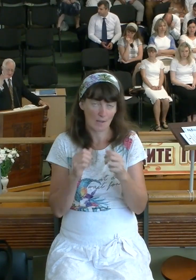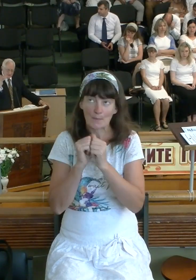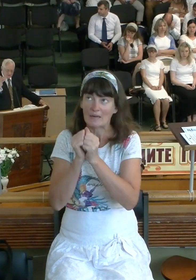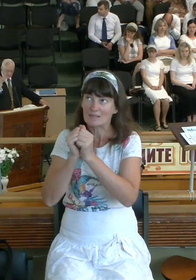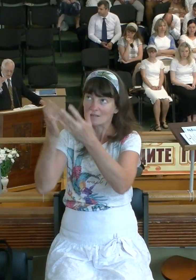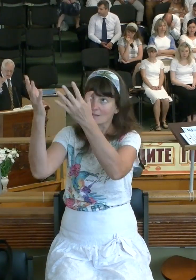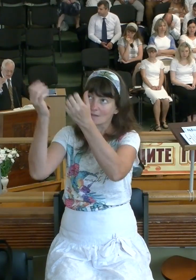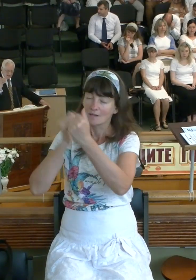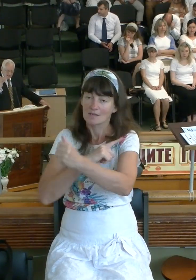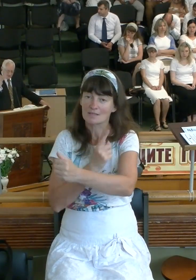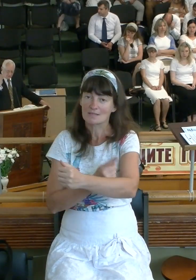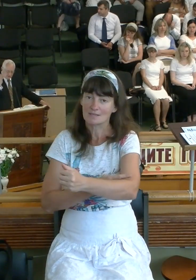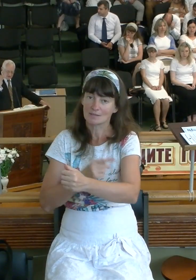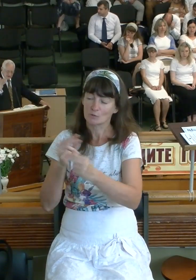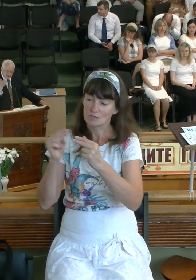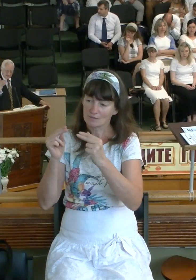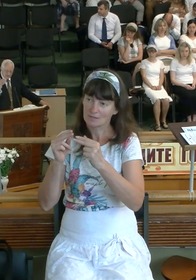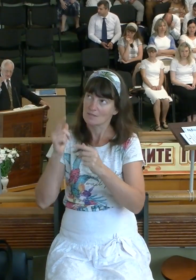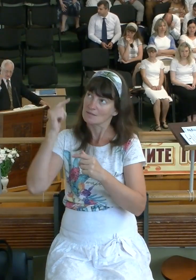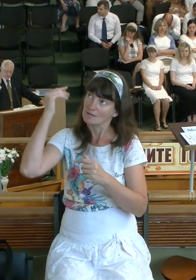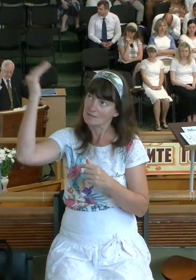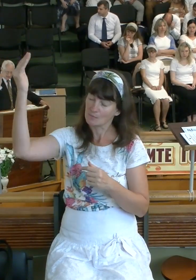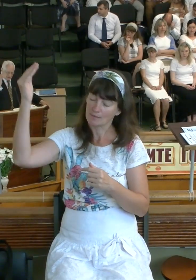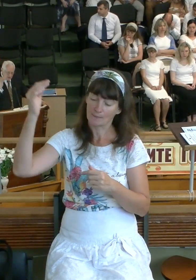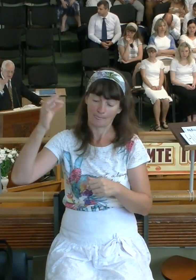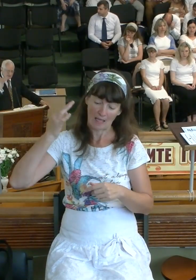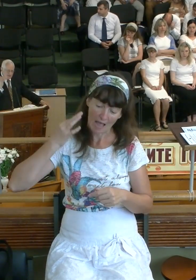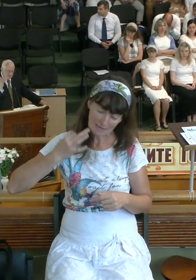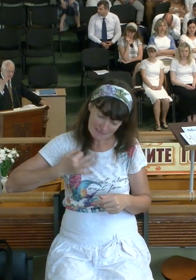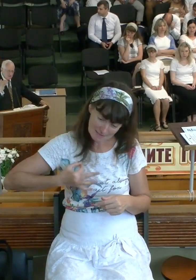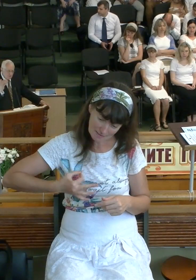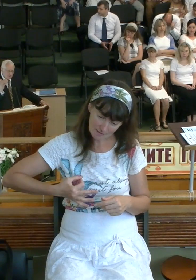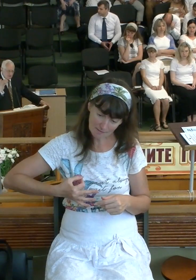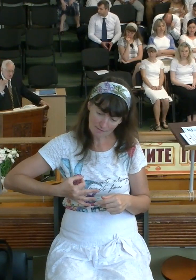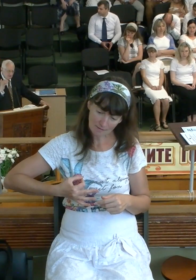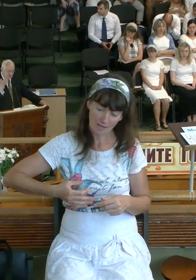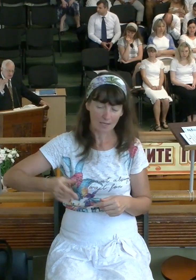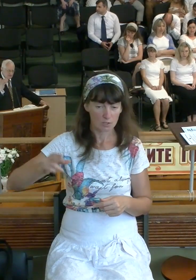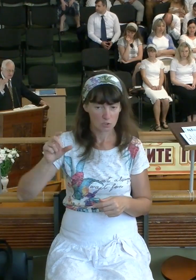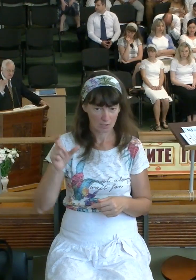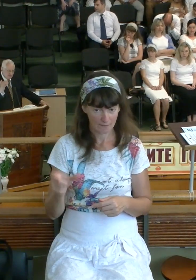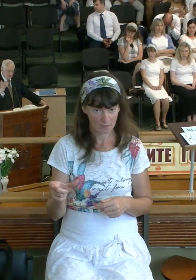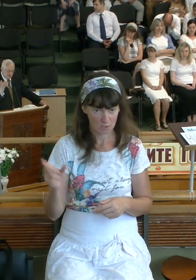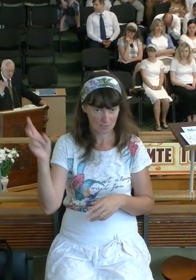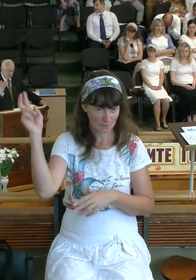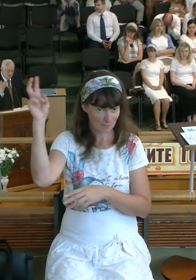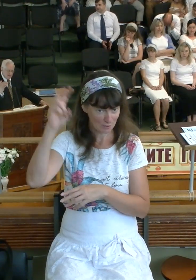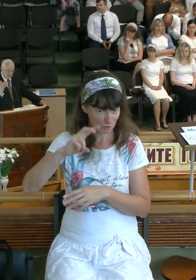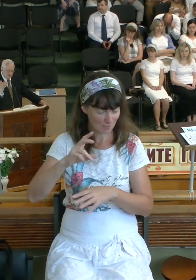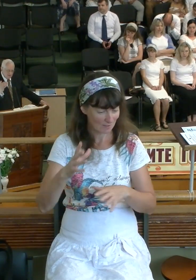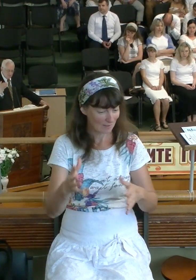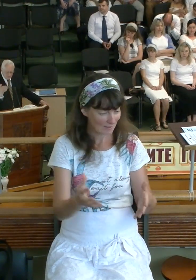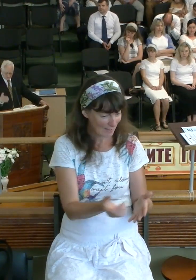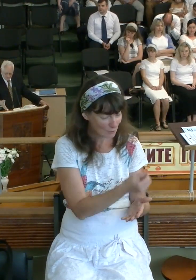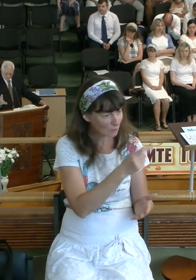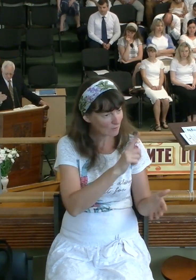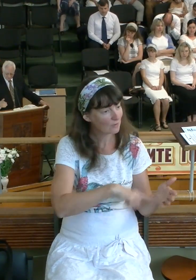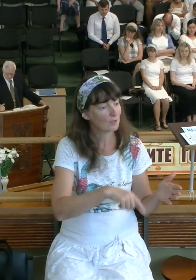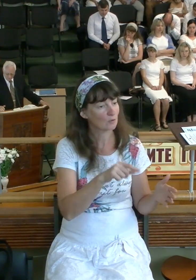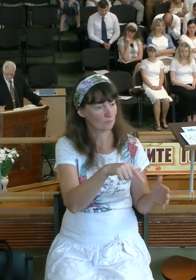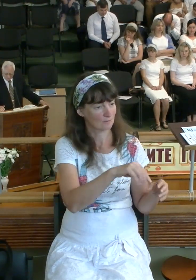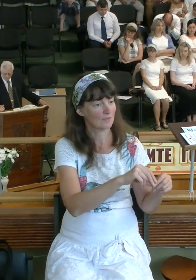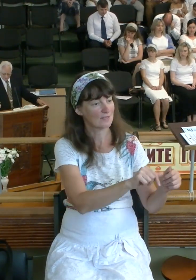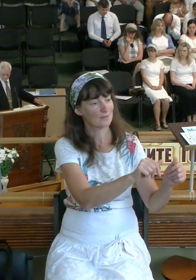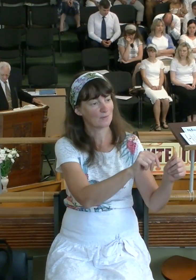Сын человеческий пришел, найдет ли веру на земле? Может, нам